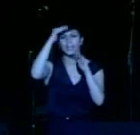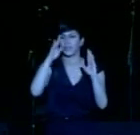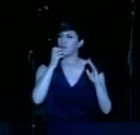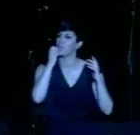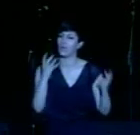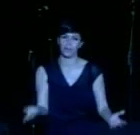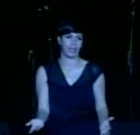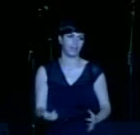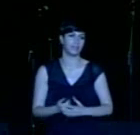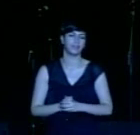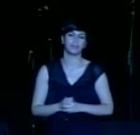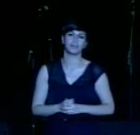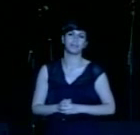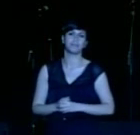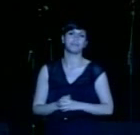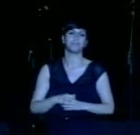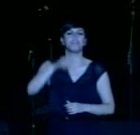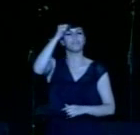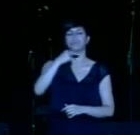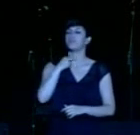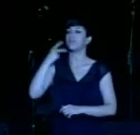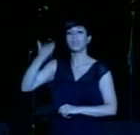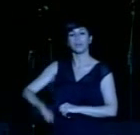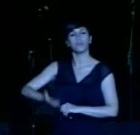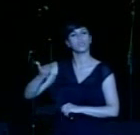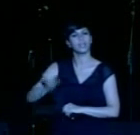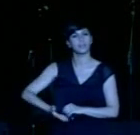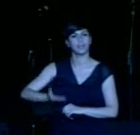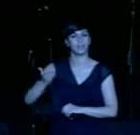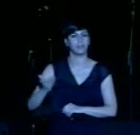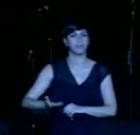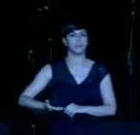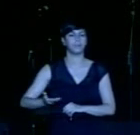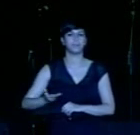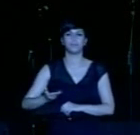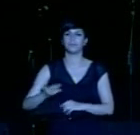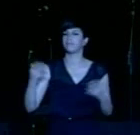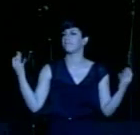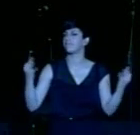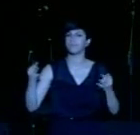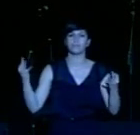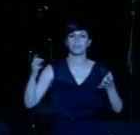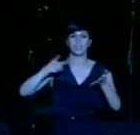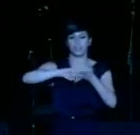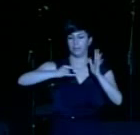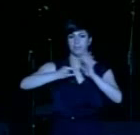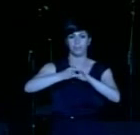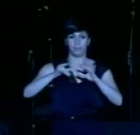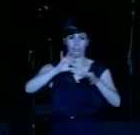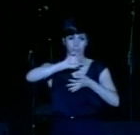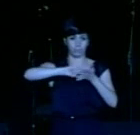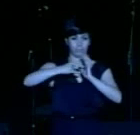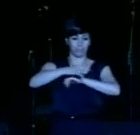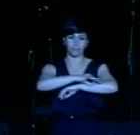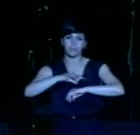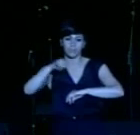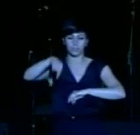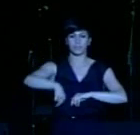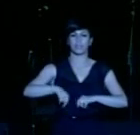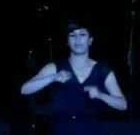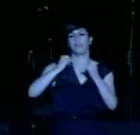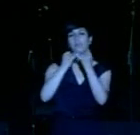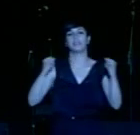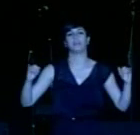atendida. Importante también es la logística en un festival como el Festival Internacional de